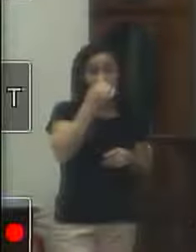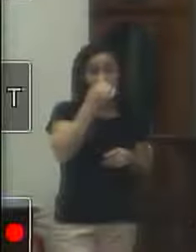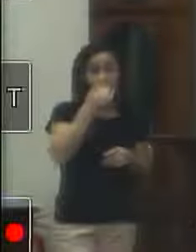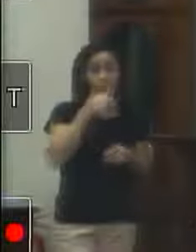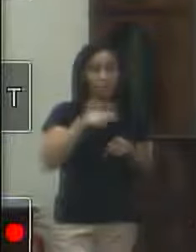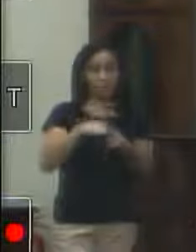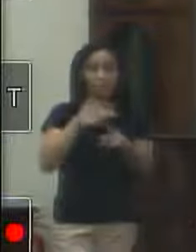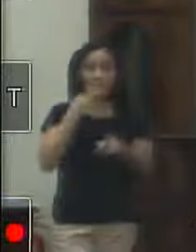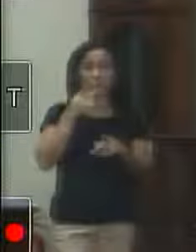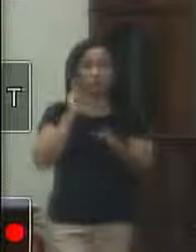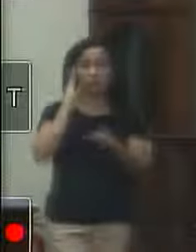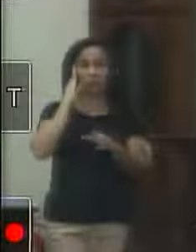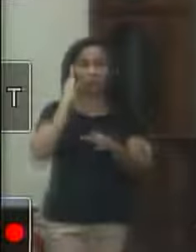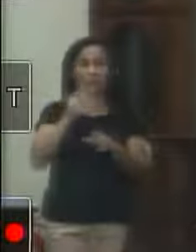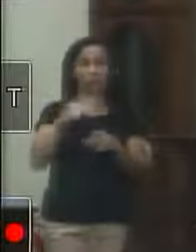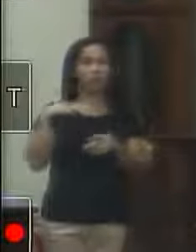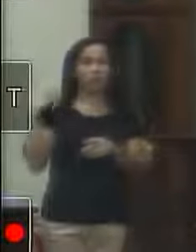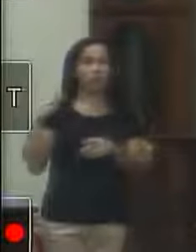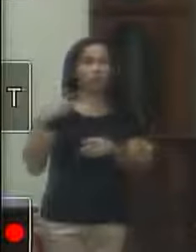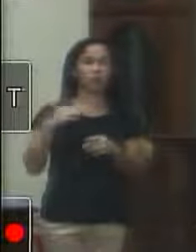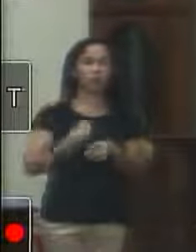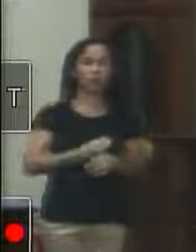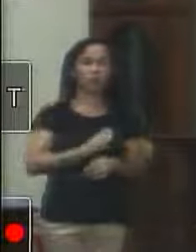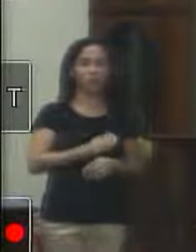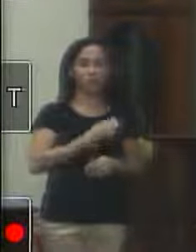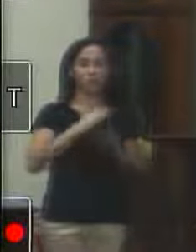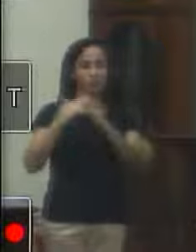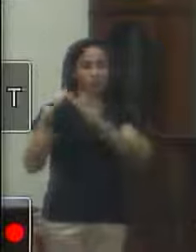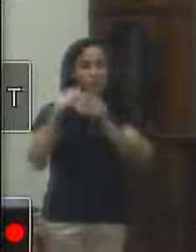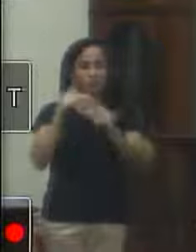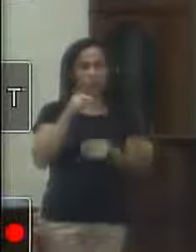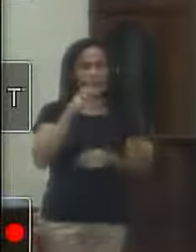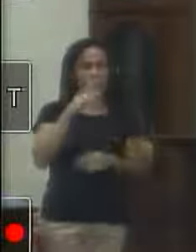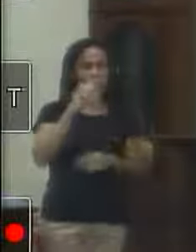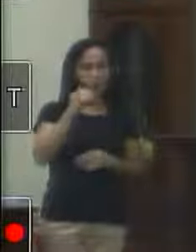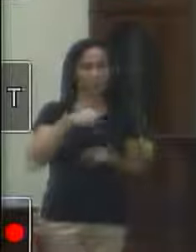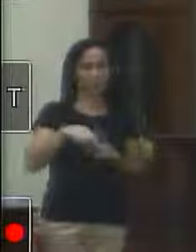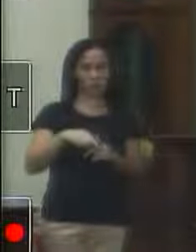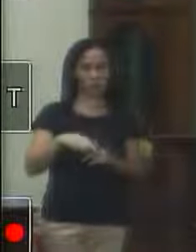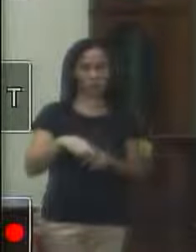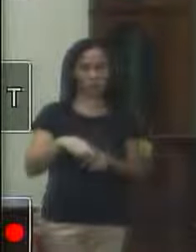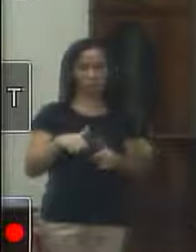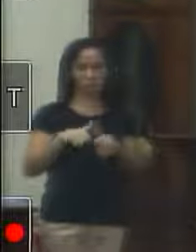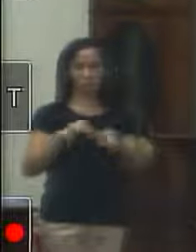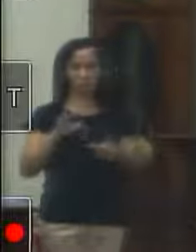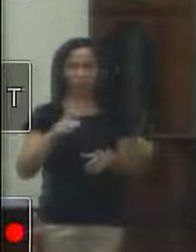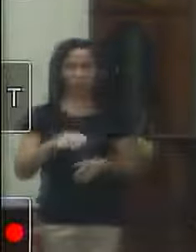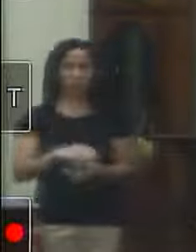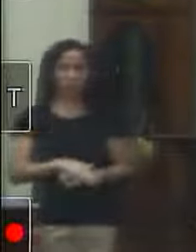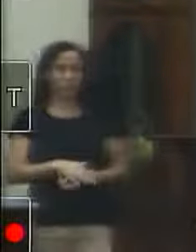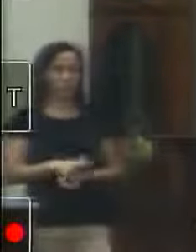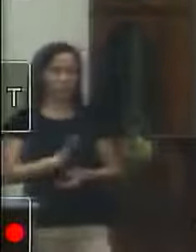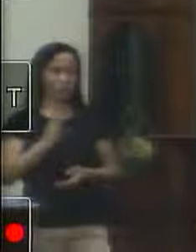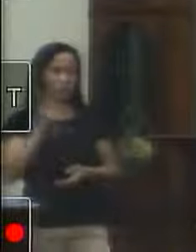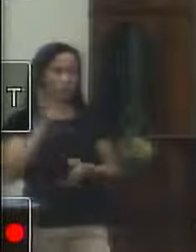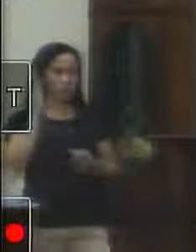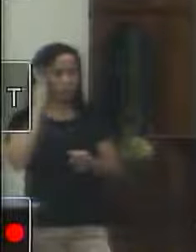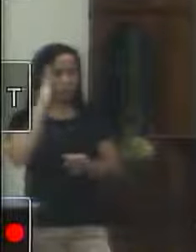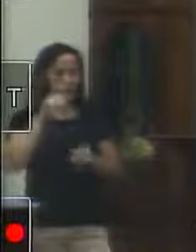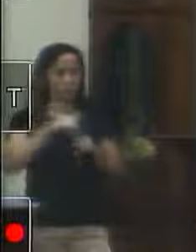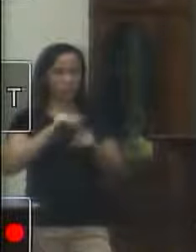falo diretamente que a gente tem um vereador também muito atuante, que é o vereador Pedro Graça, que estava lá, e ele pode também